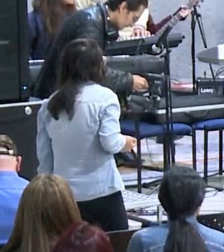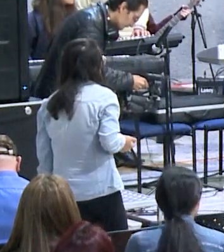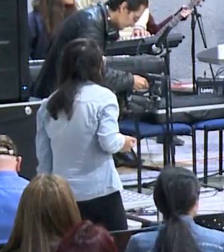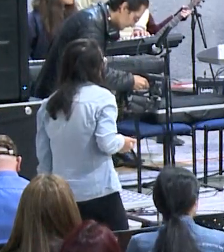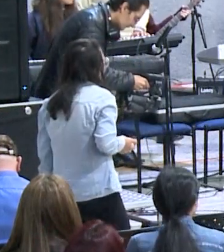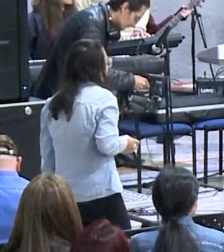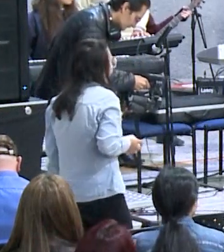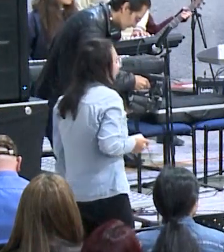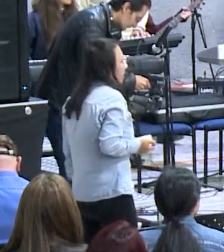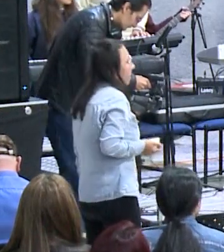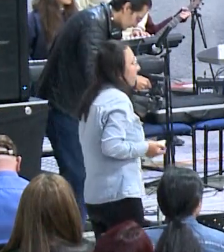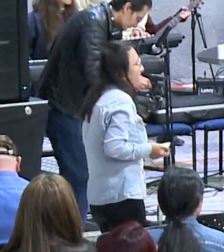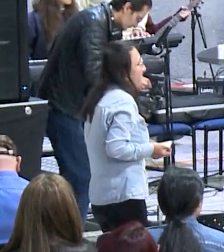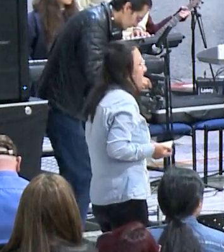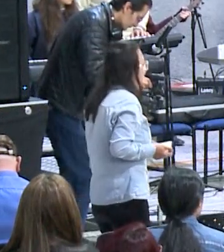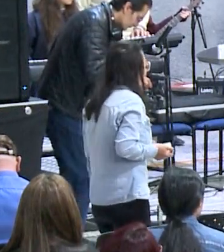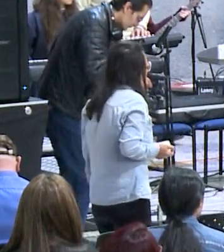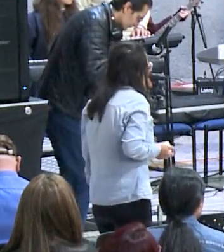ah